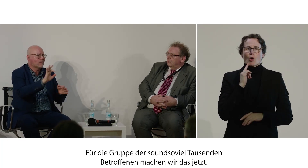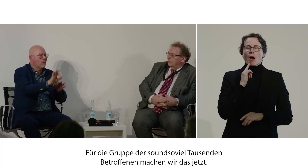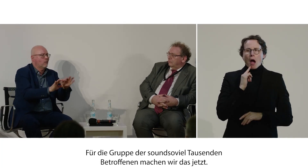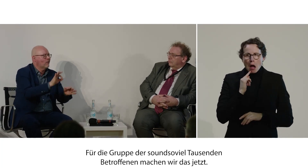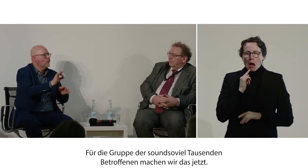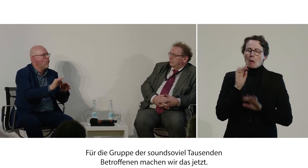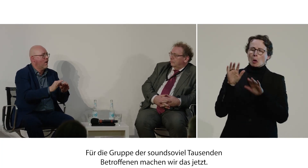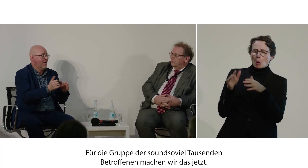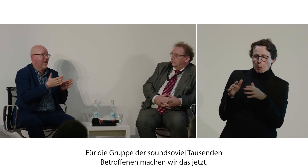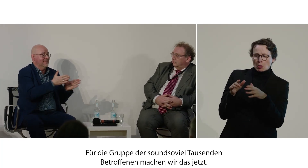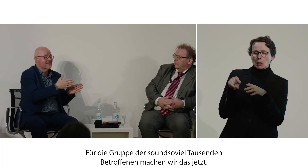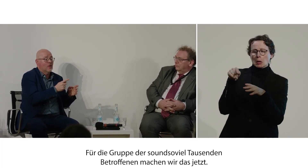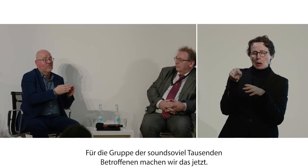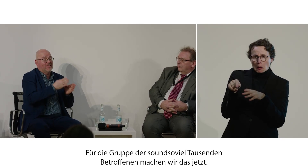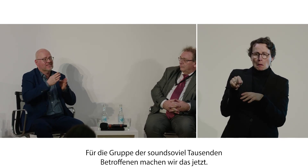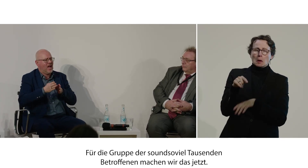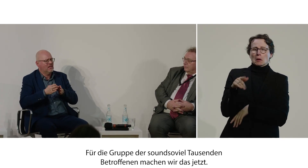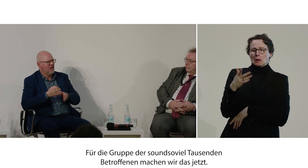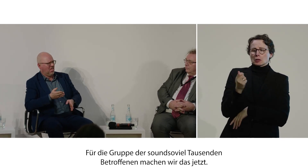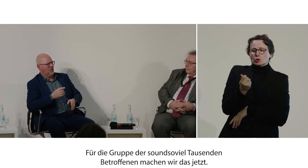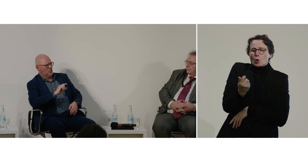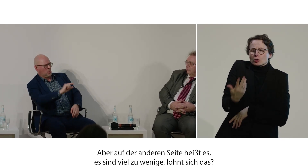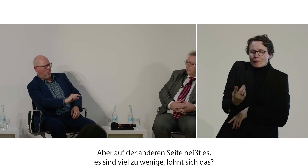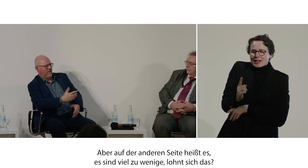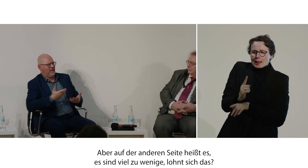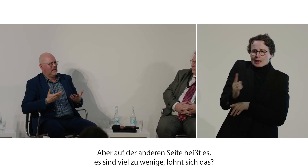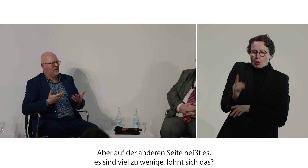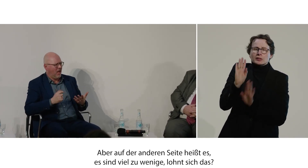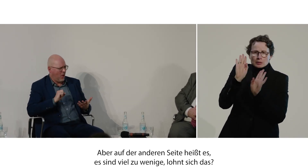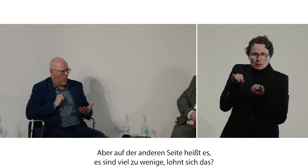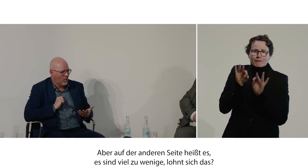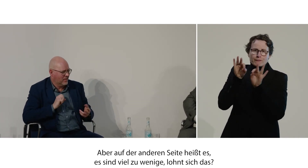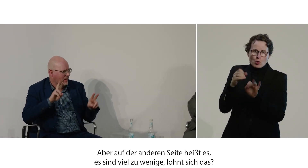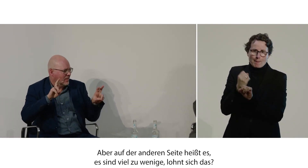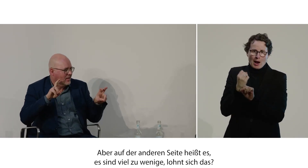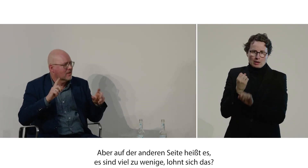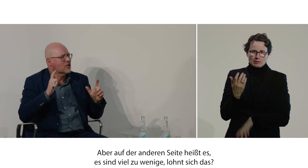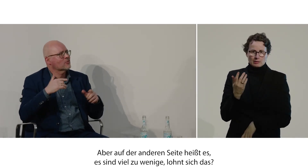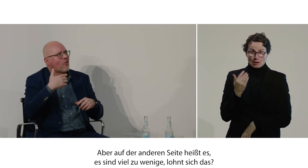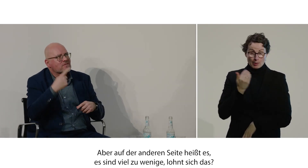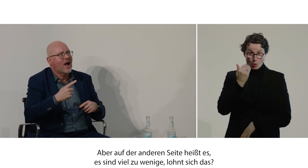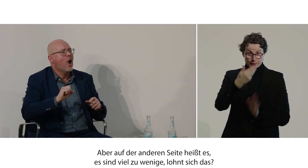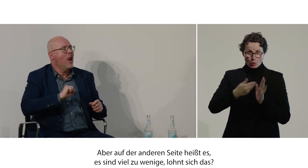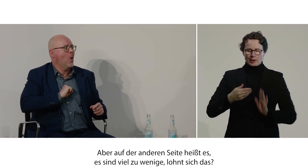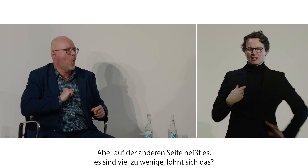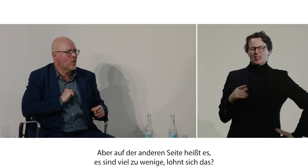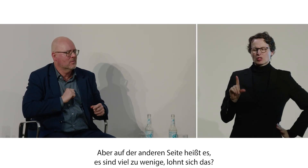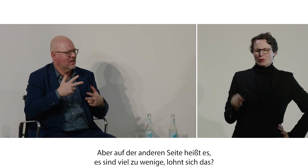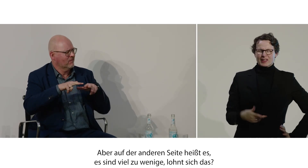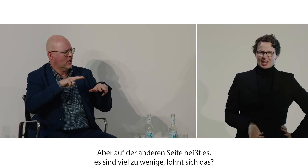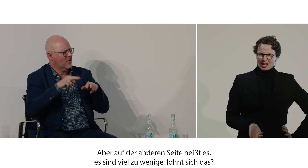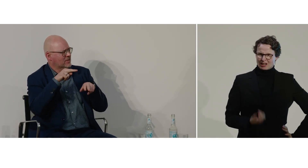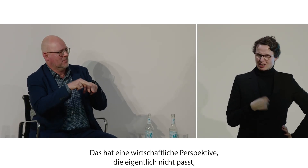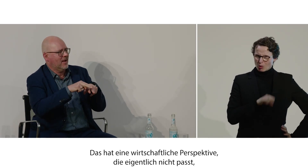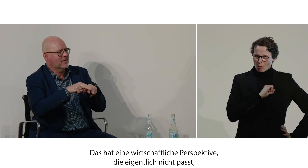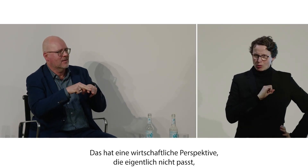für die Gruppe, der so und so viele Tausend Betroffene machen werden das jetzt. Aber auf der anderen Seite, wenn wir sagen, das ist viel zu wenig, lohnt sich das. Also insofern die